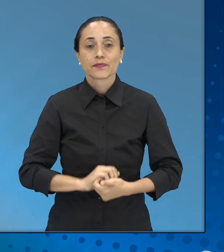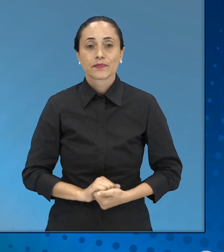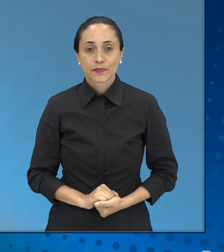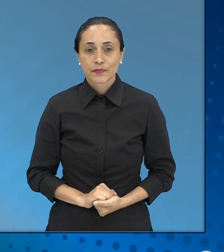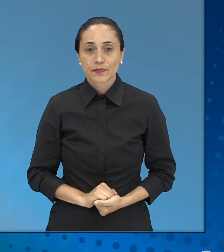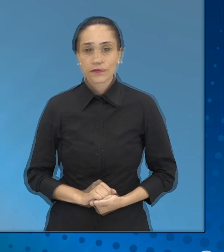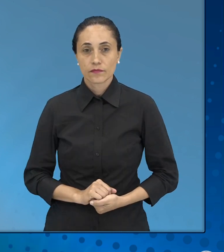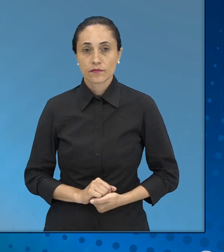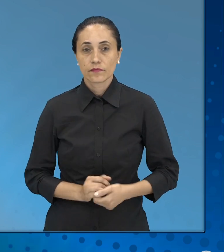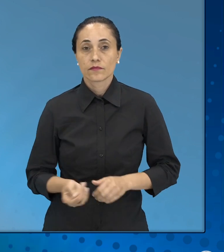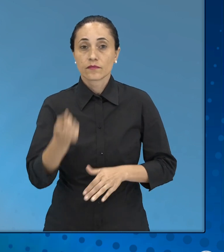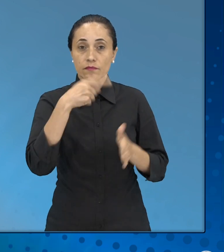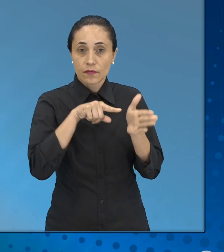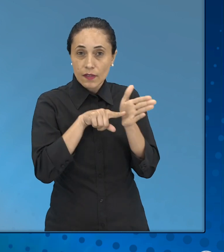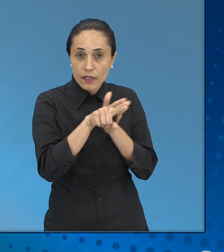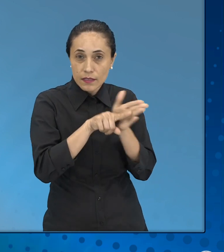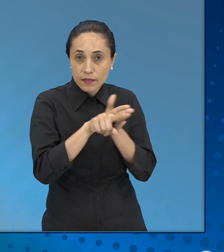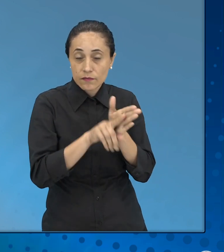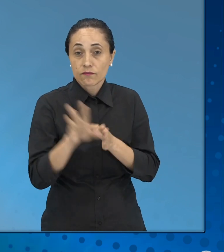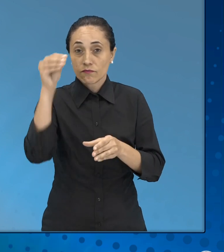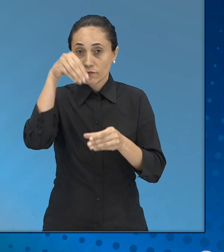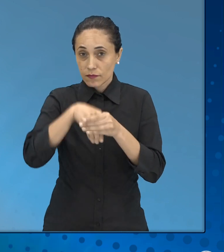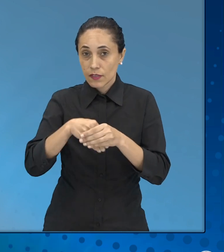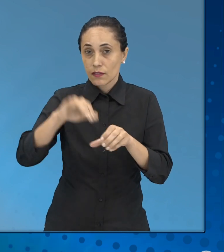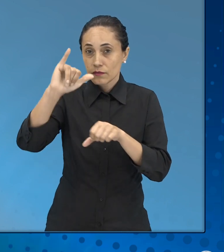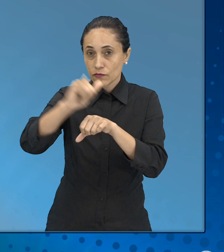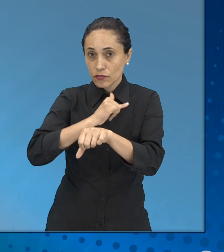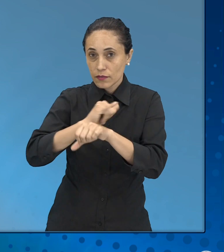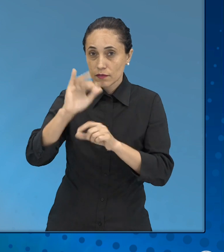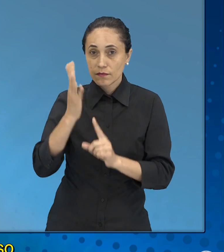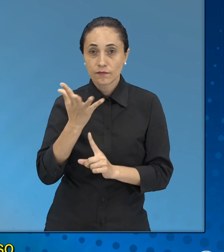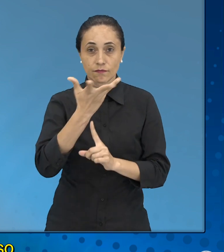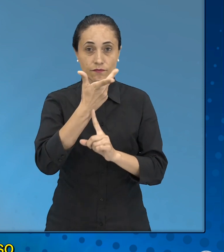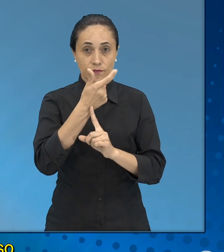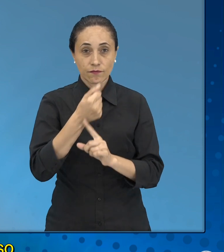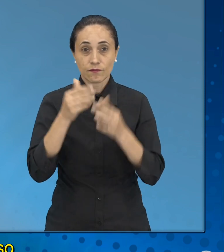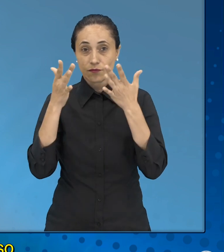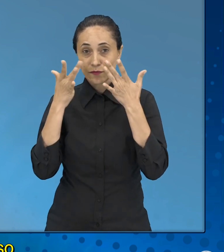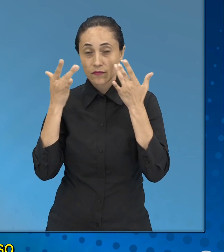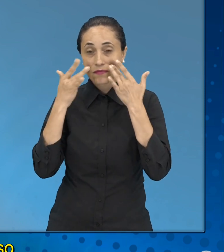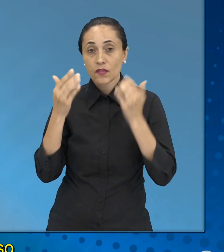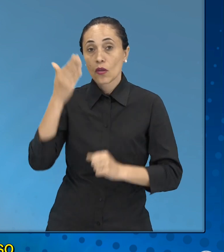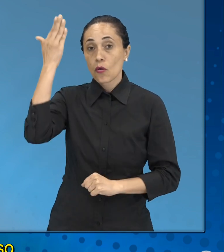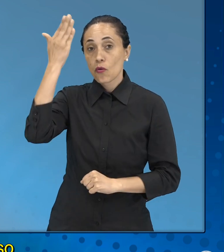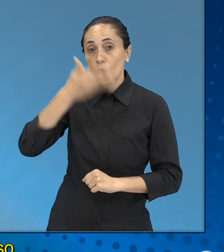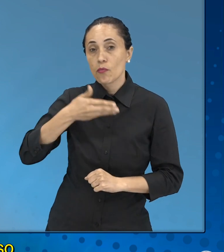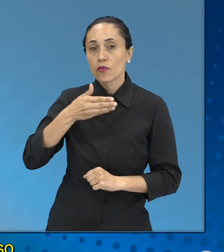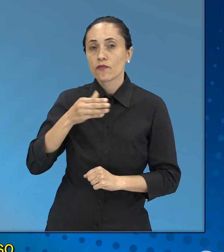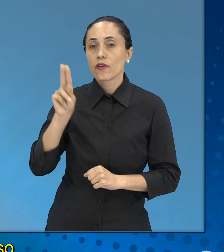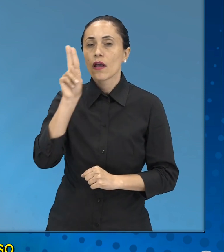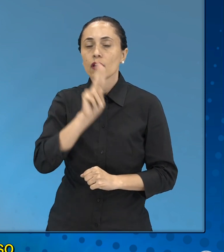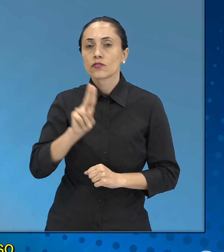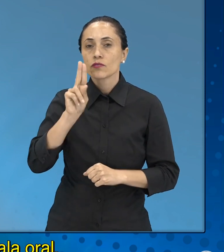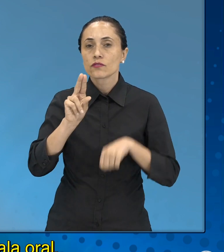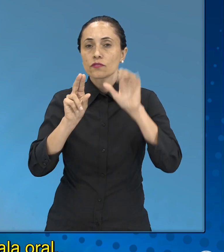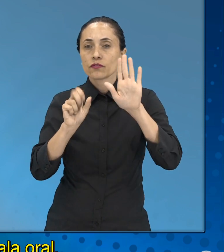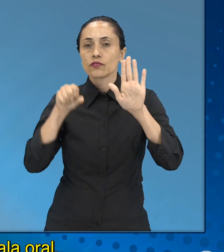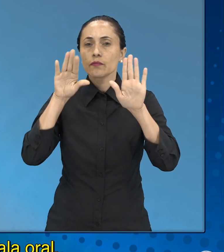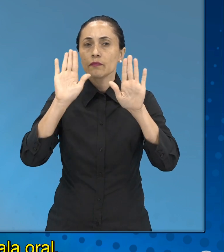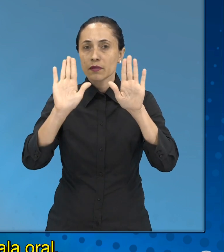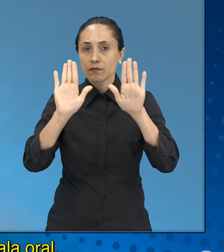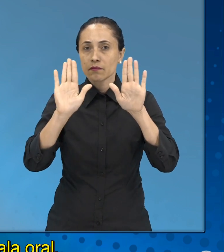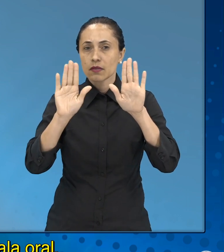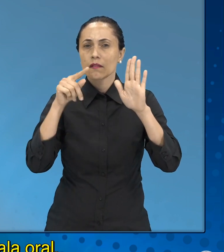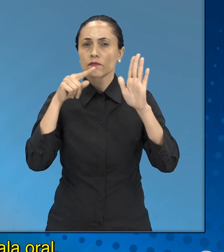língua. Nas análises das estratégias cênicas, verificamos o uso de mímica, gestos que acompanham